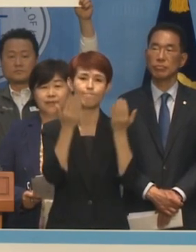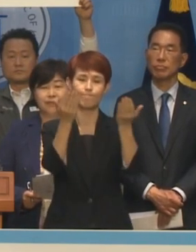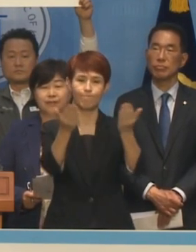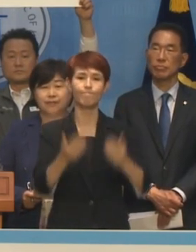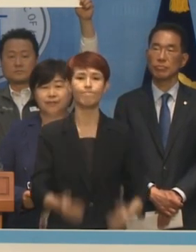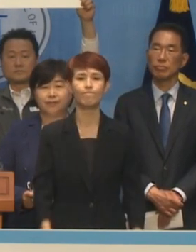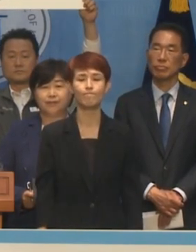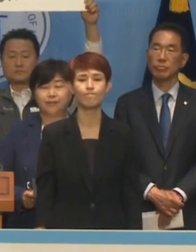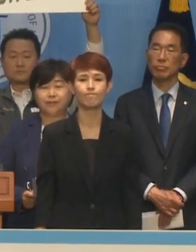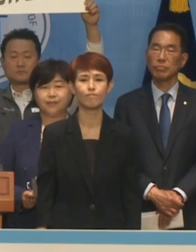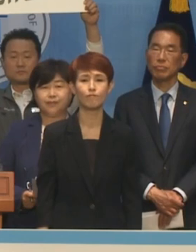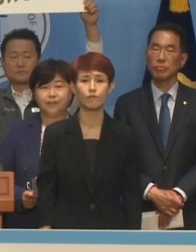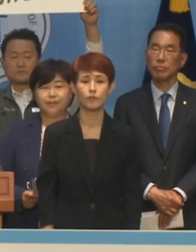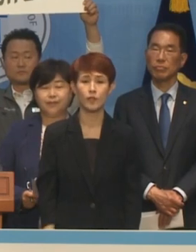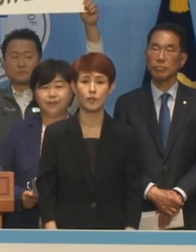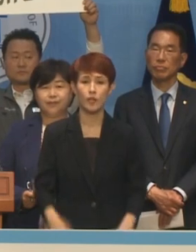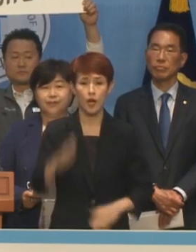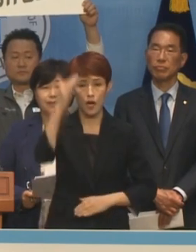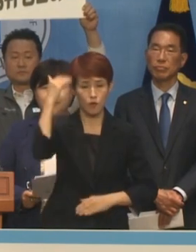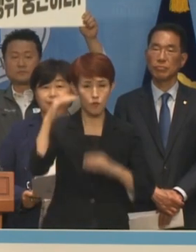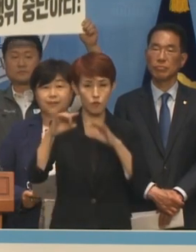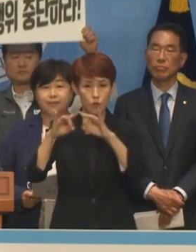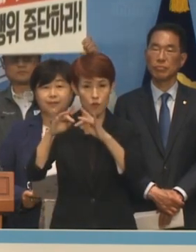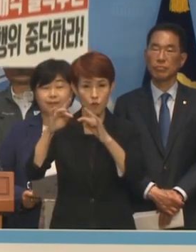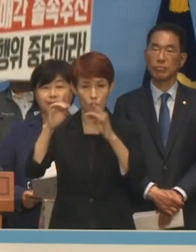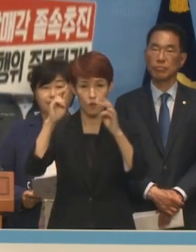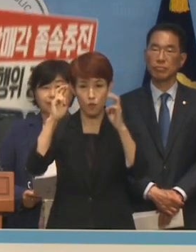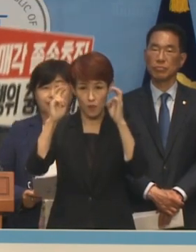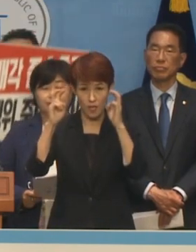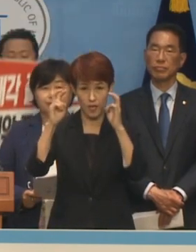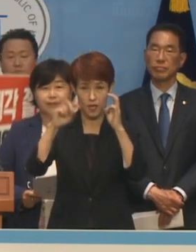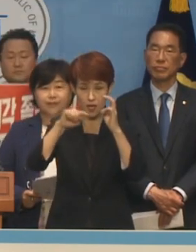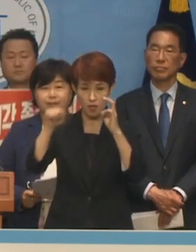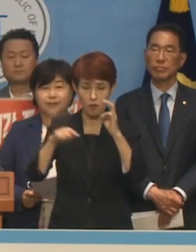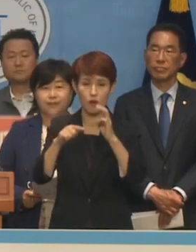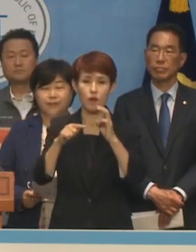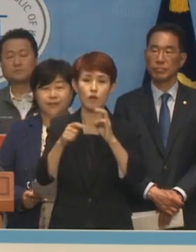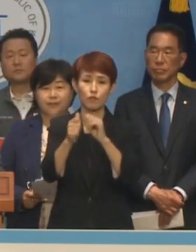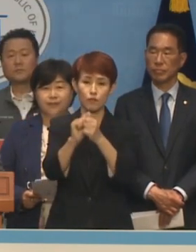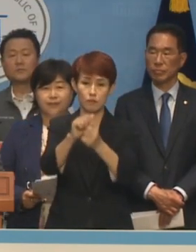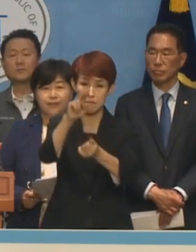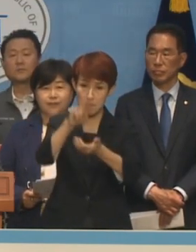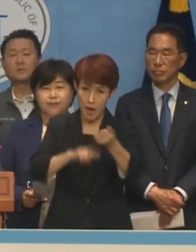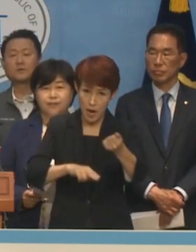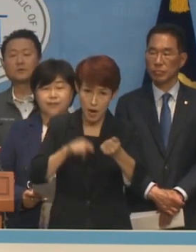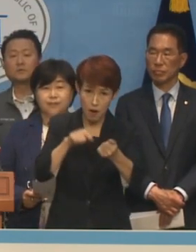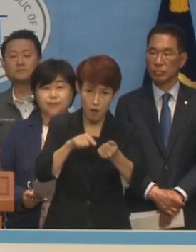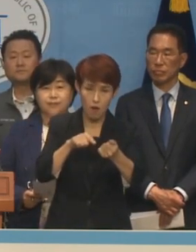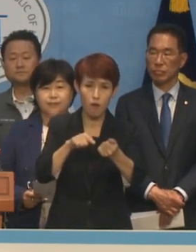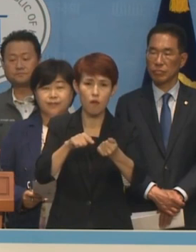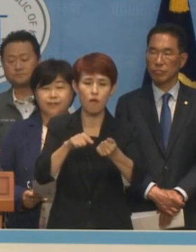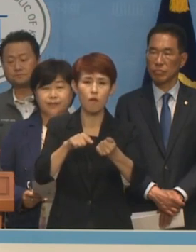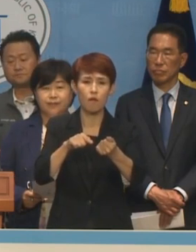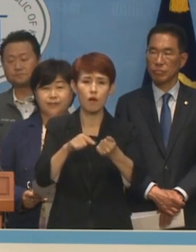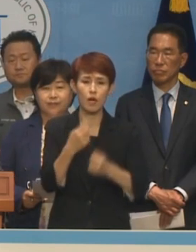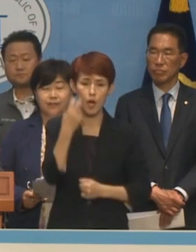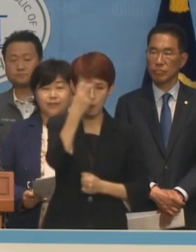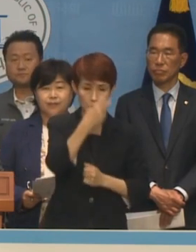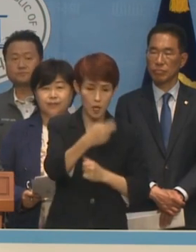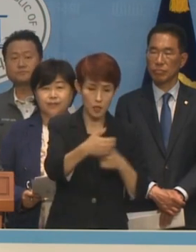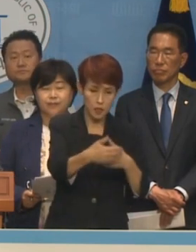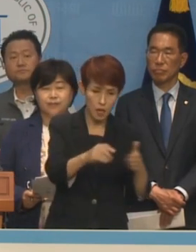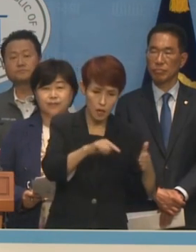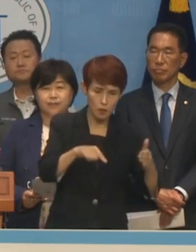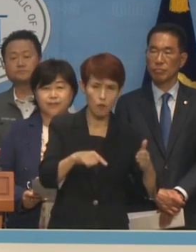말씀드립니다. 현재 한전이 추진 중인 한전 KDN 지분 매각은 한전 감사실에서도